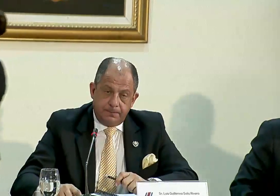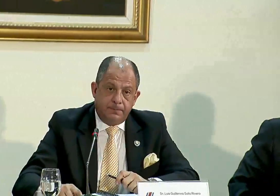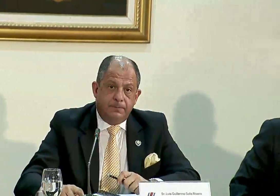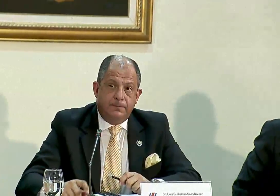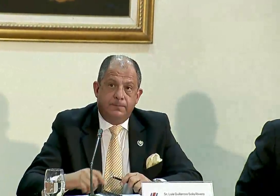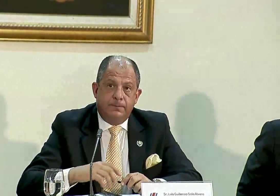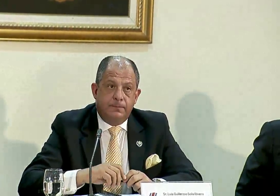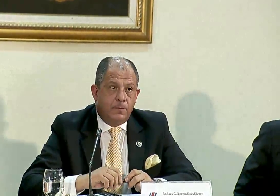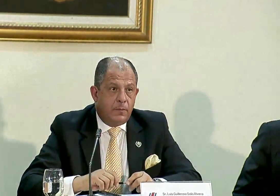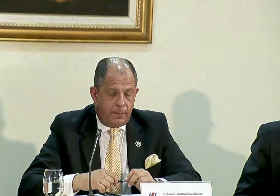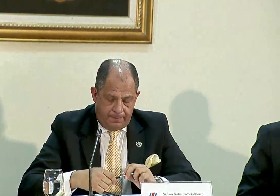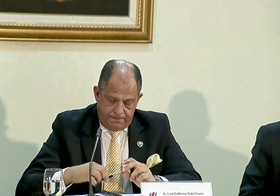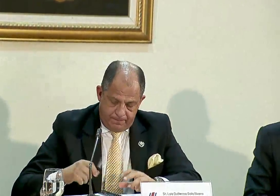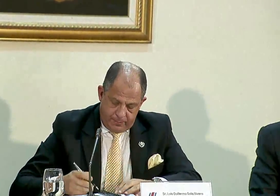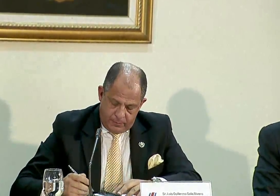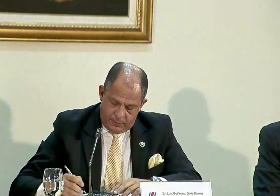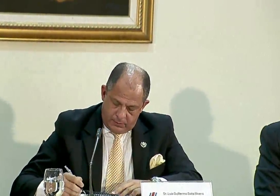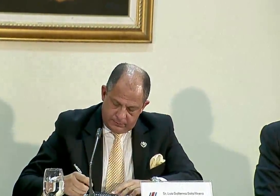matanación